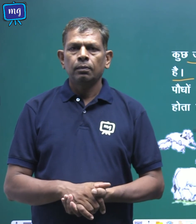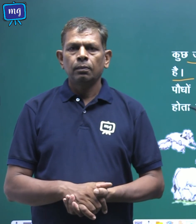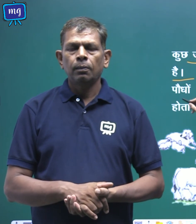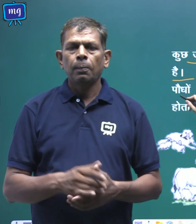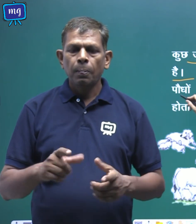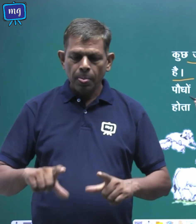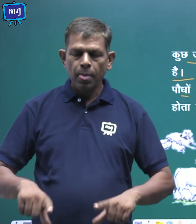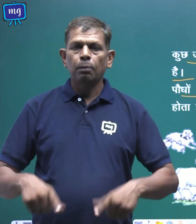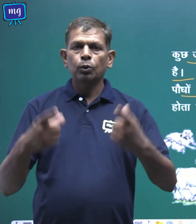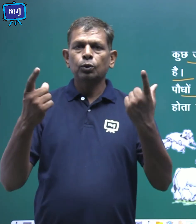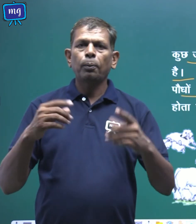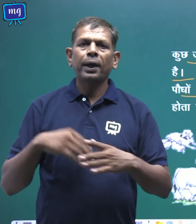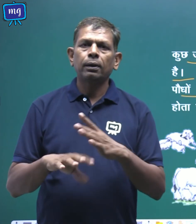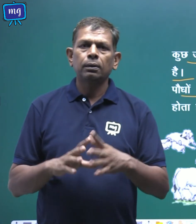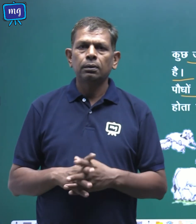पौधों में